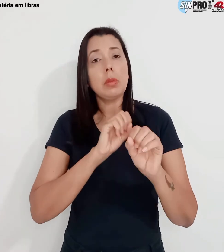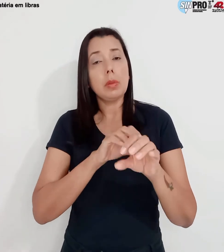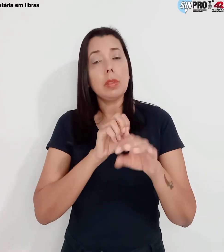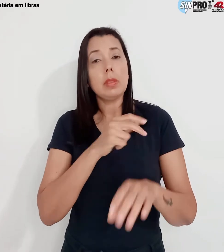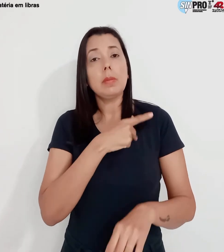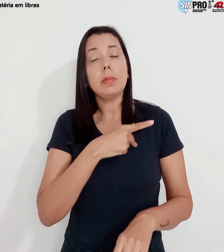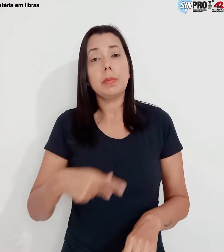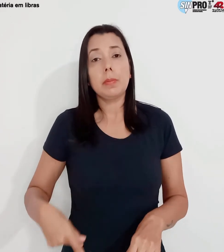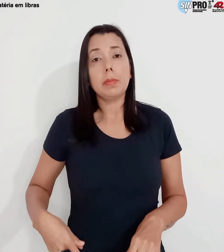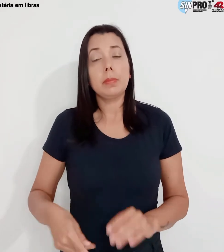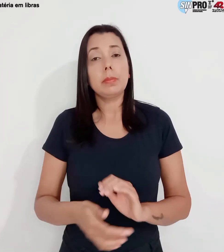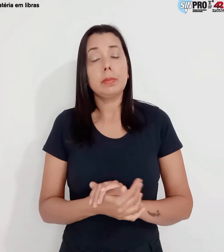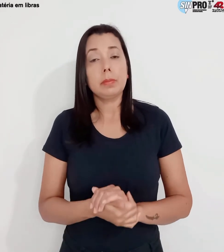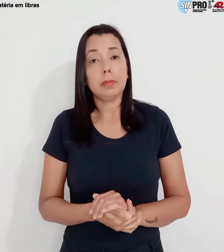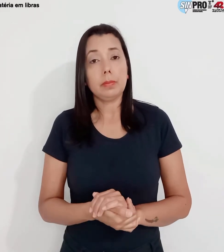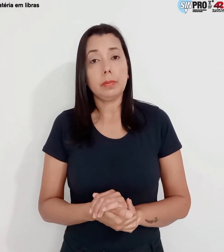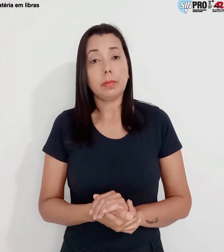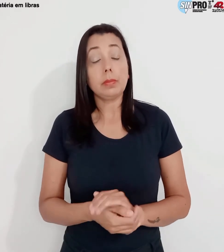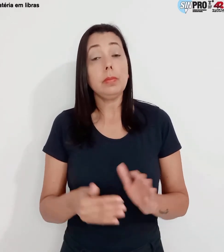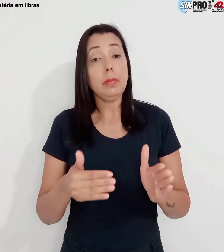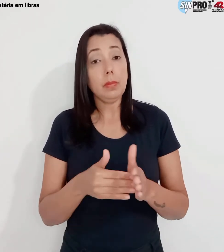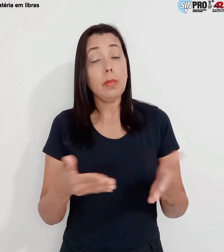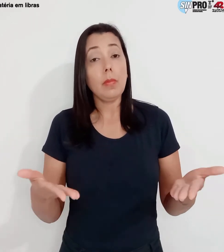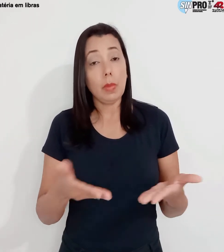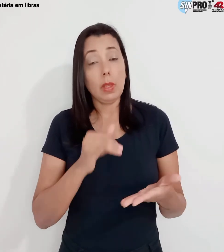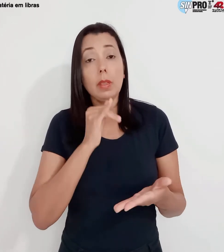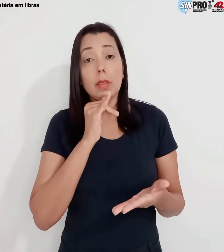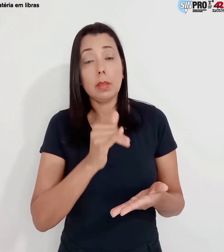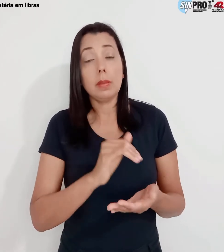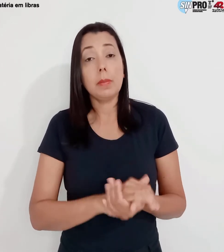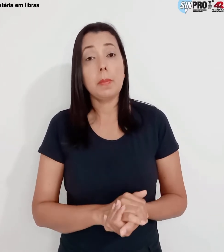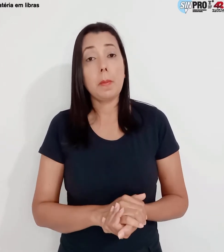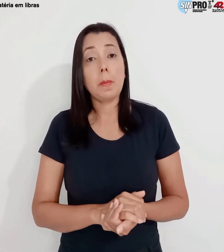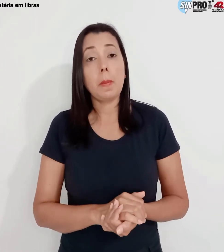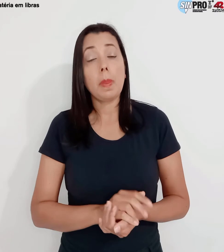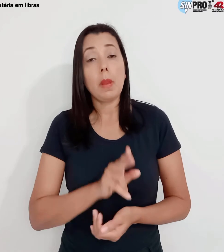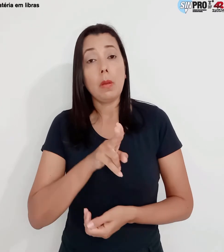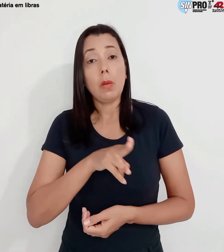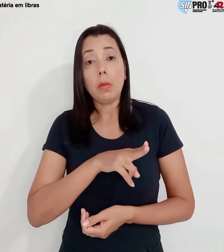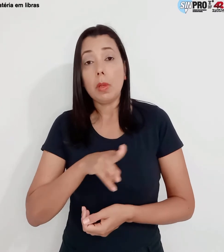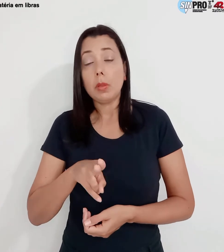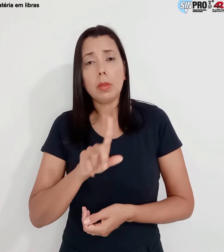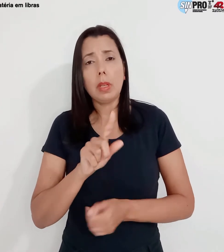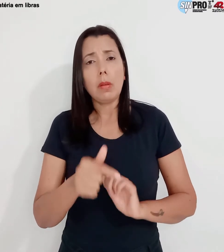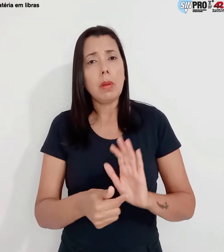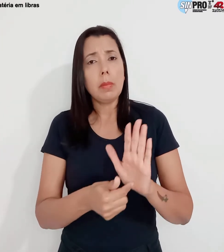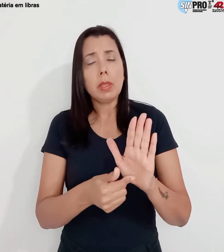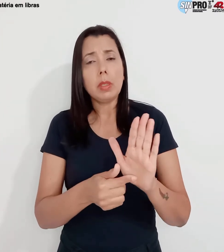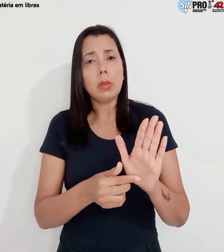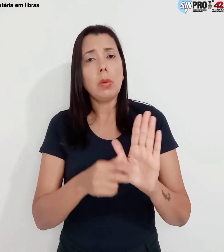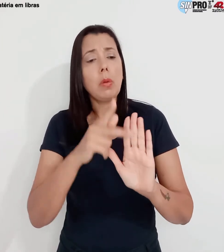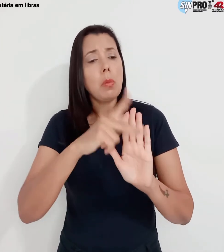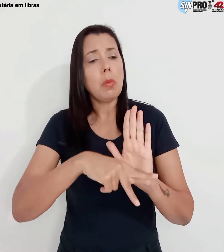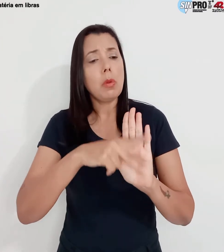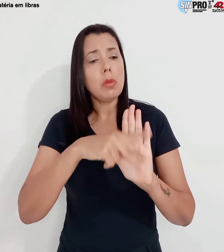educação pública. Até hoje, por exemplo, o pastor não apresentou planos